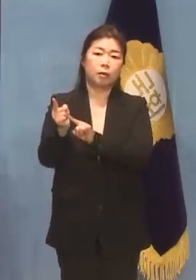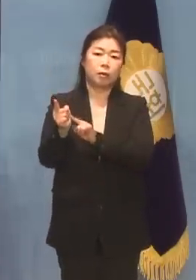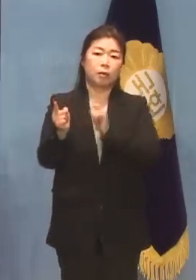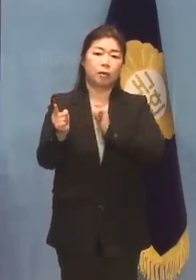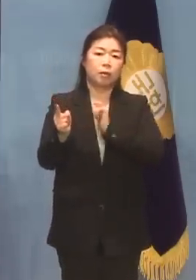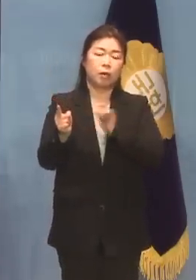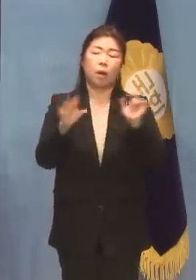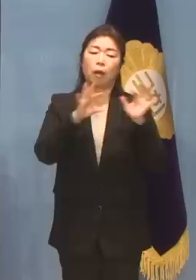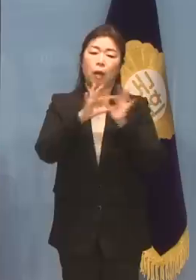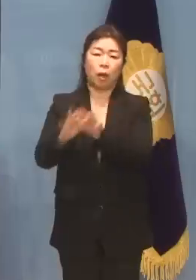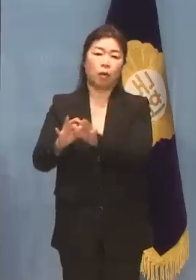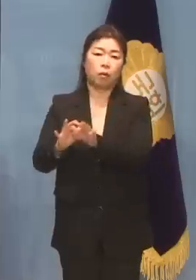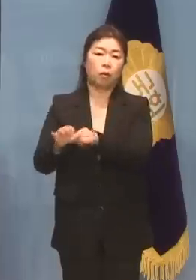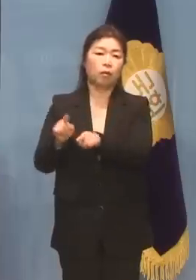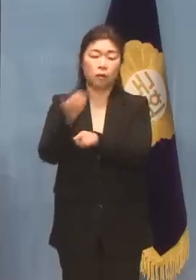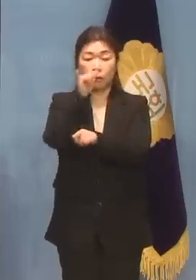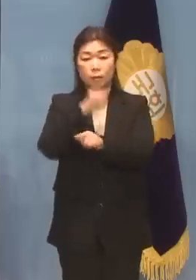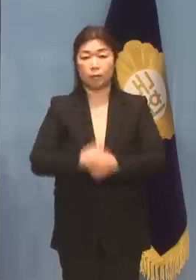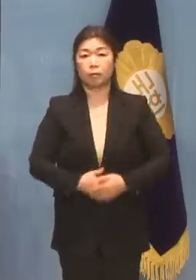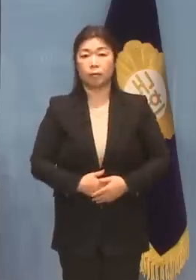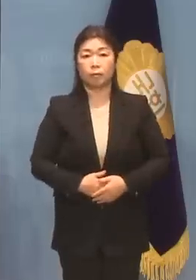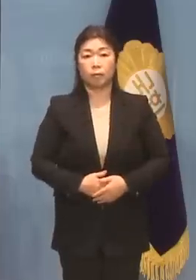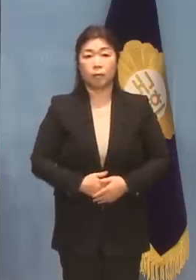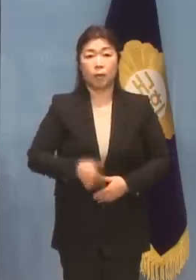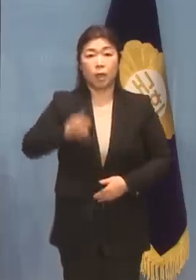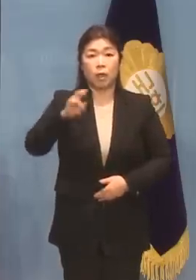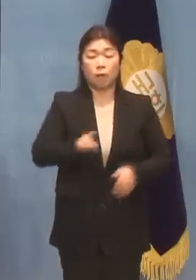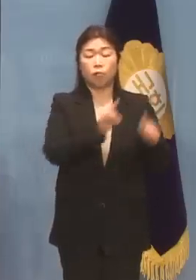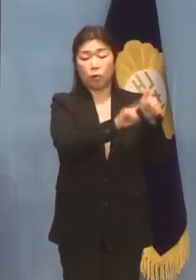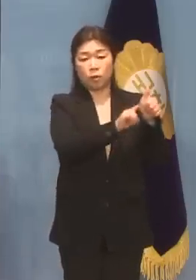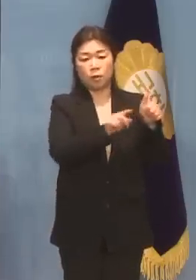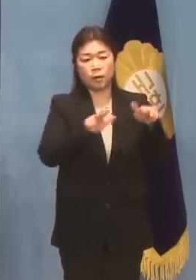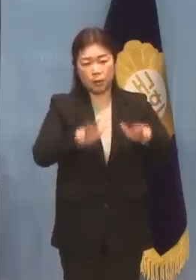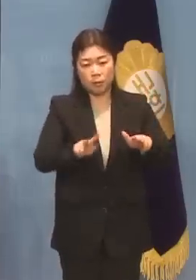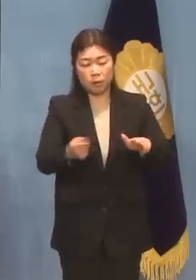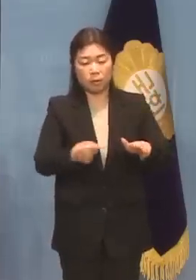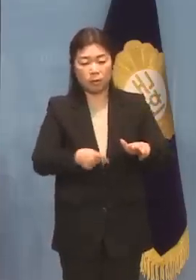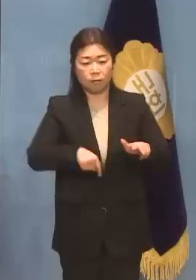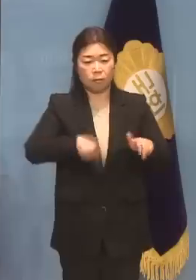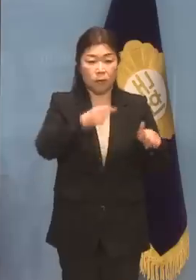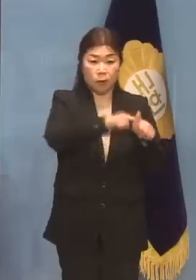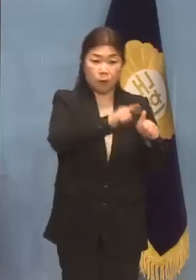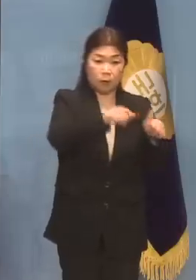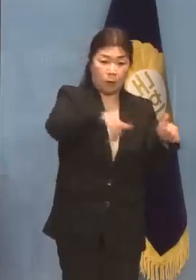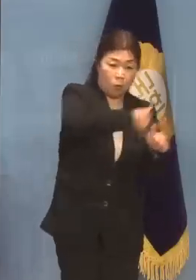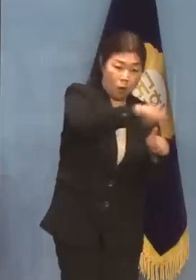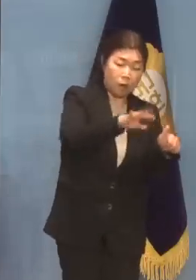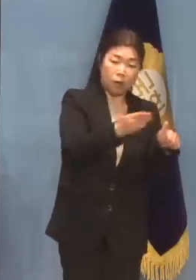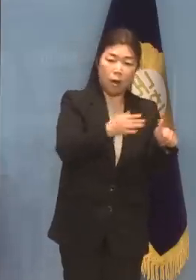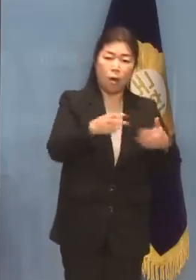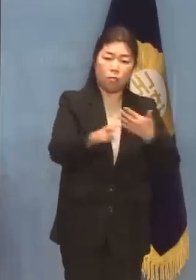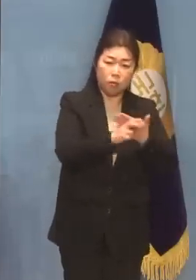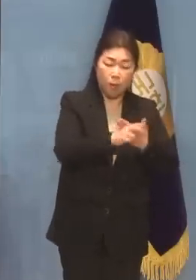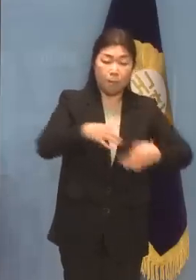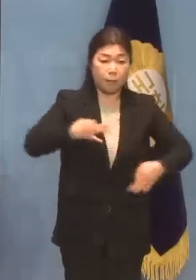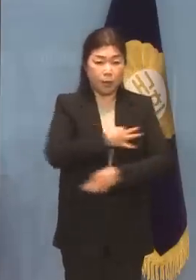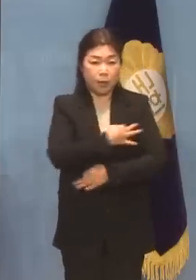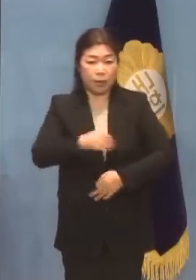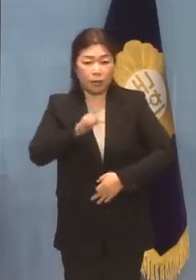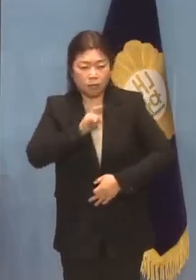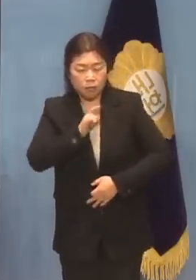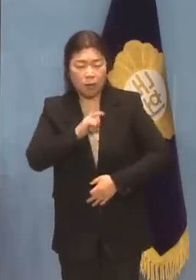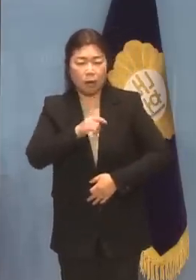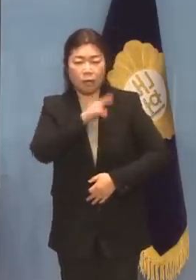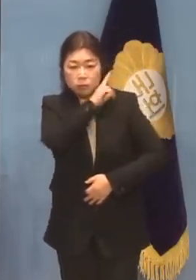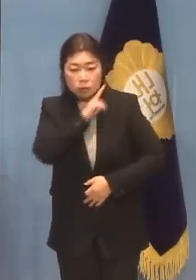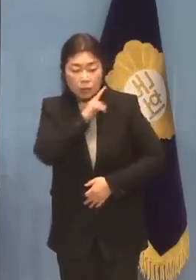꼬리표처럼 달고 다니게 될 것입니다. 김기현 후보는 지금이라도 자신을 둘러싼 불법 비리 의혹을